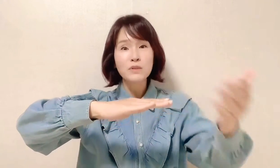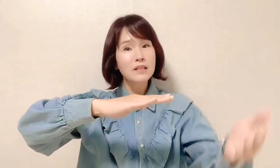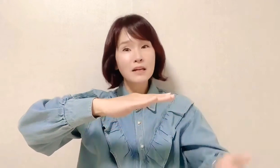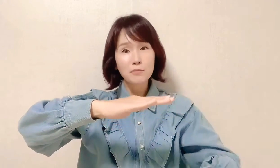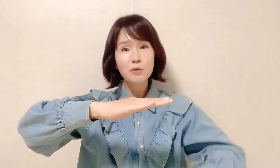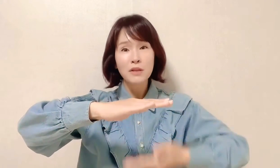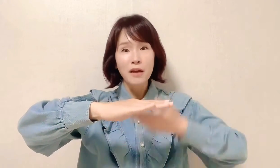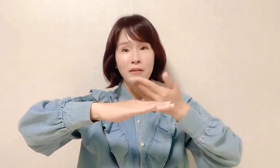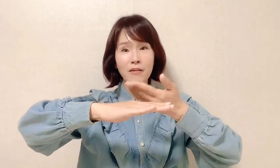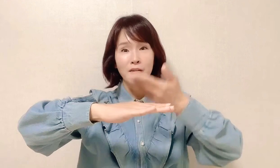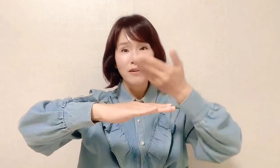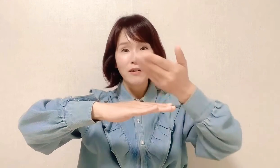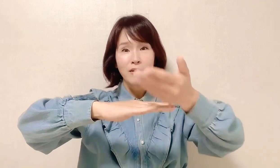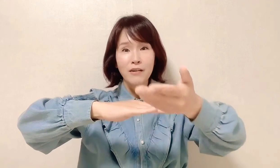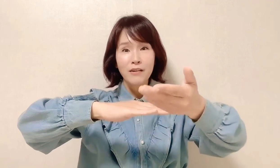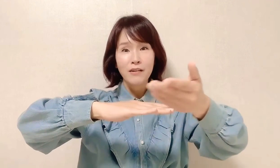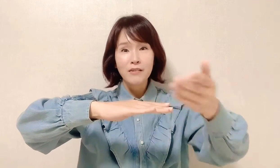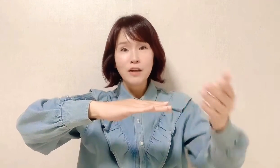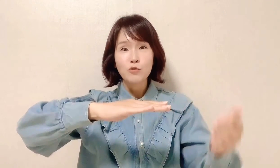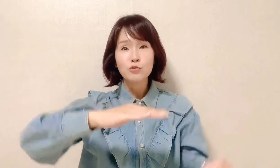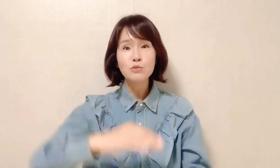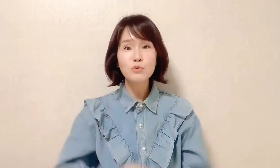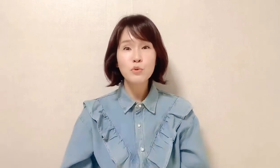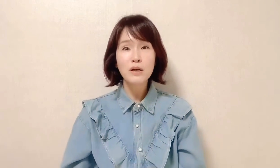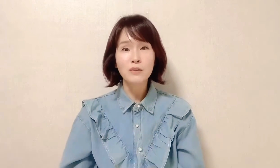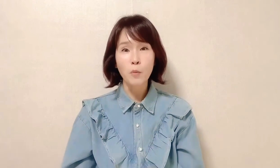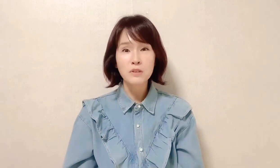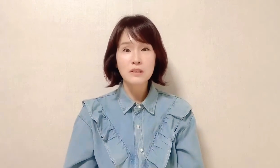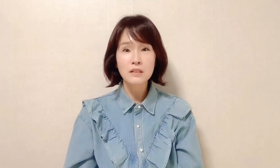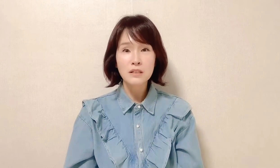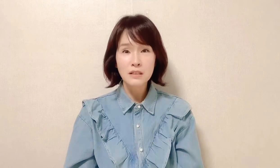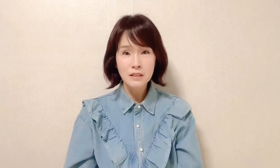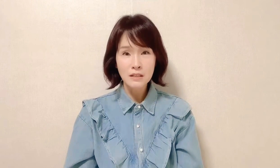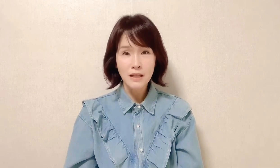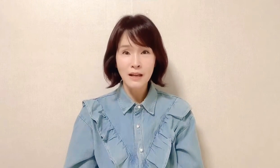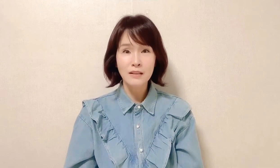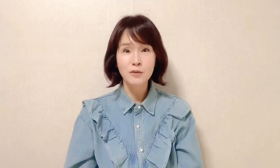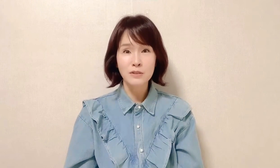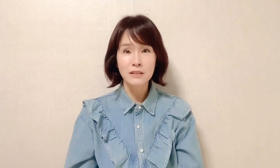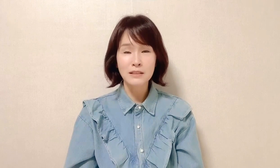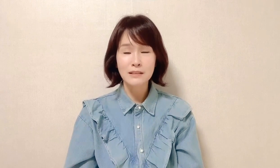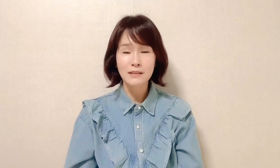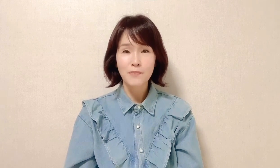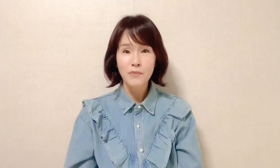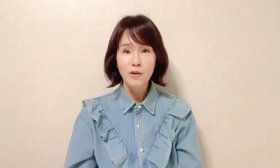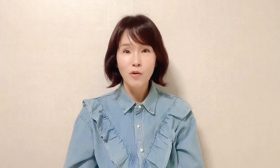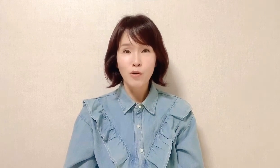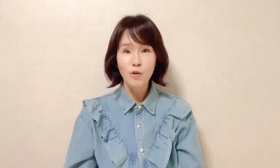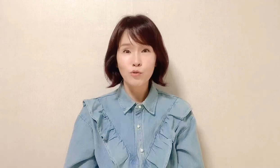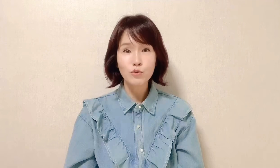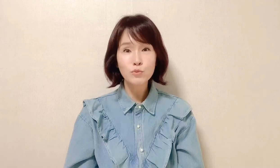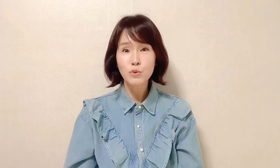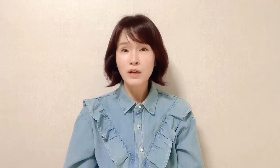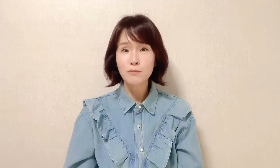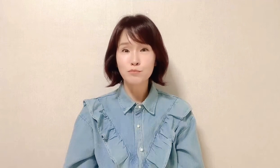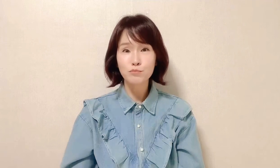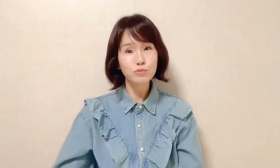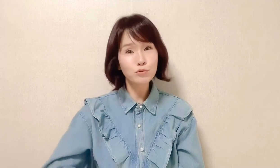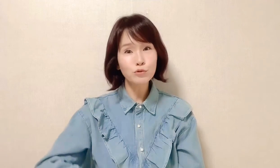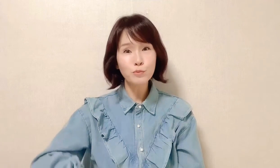넘치다라는 표현이에요. 근데 웃음소리가 넘친다라는 것은 웃음소리가 물로 표현할